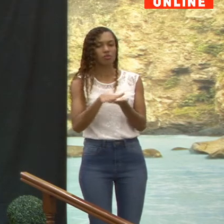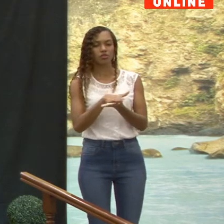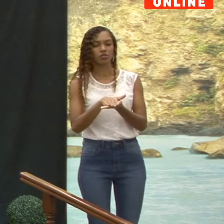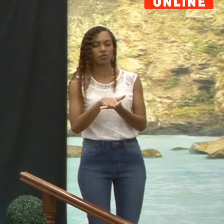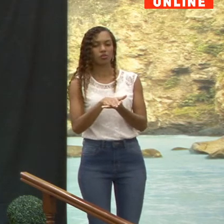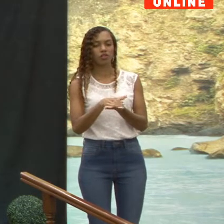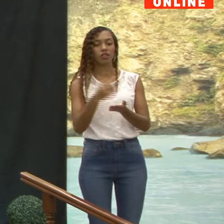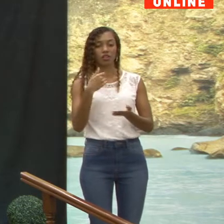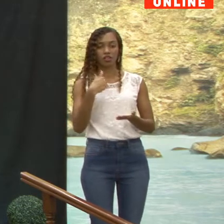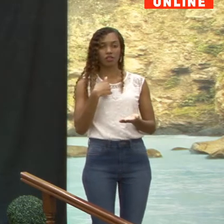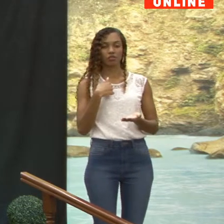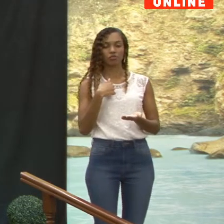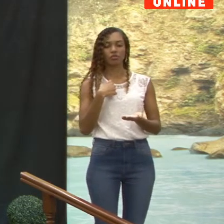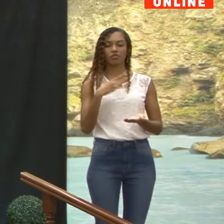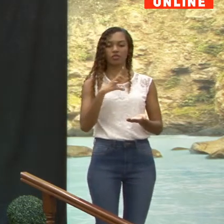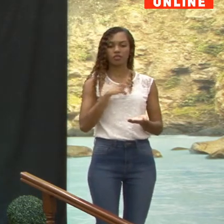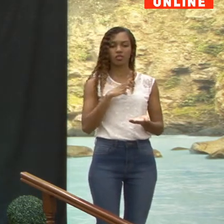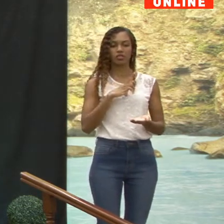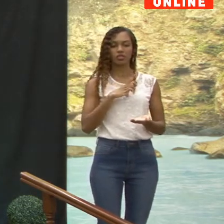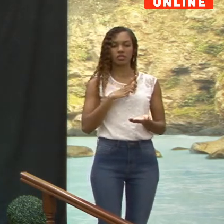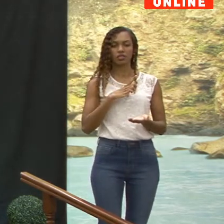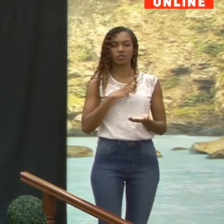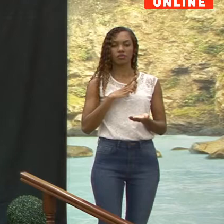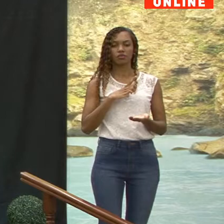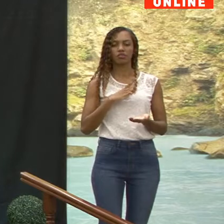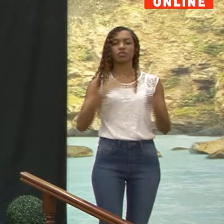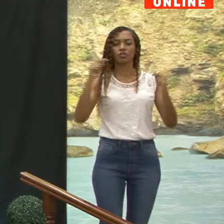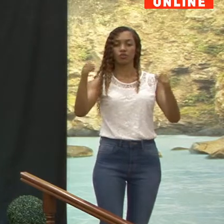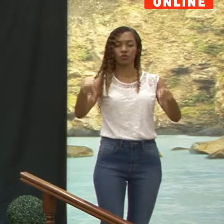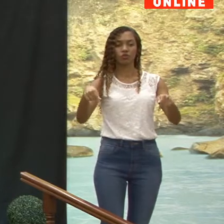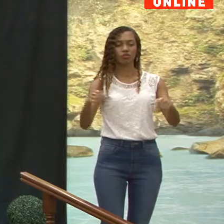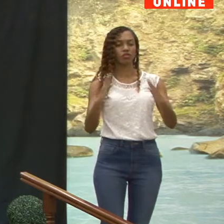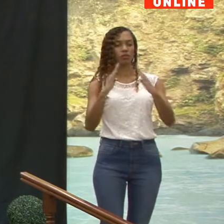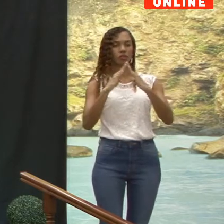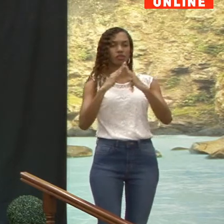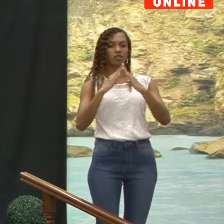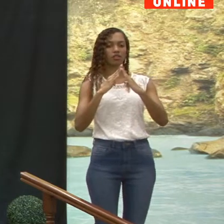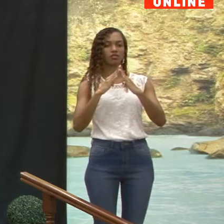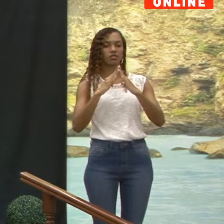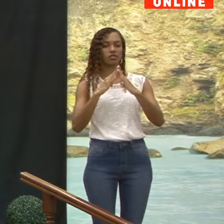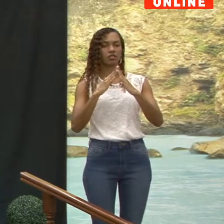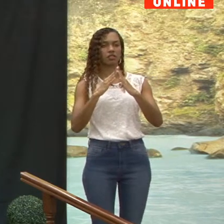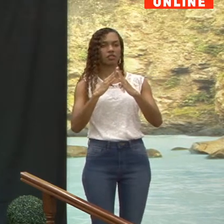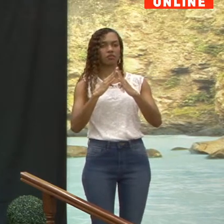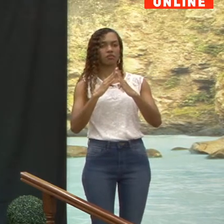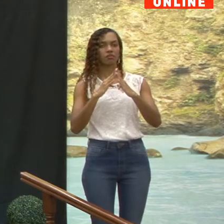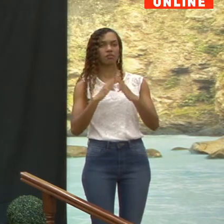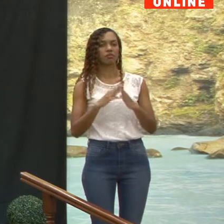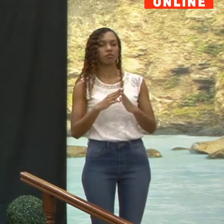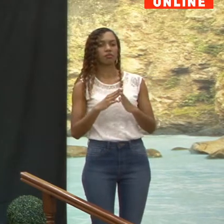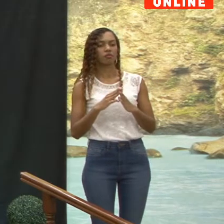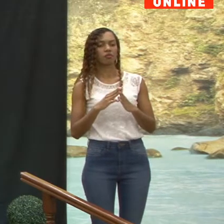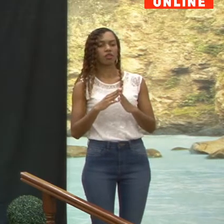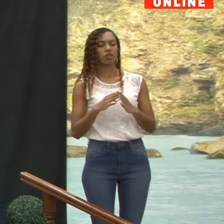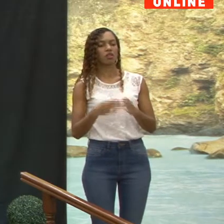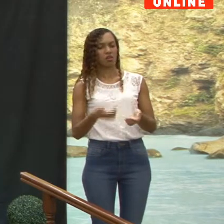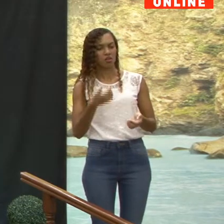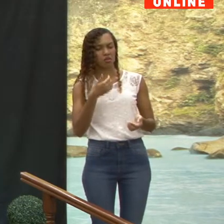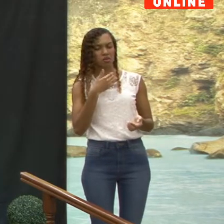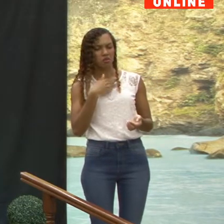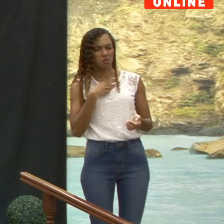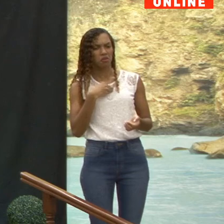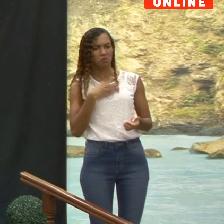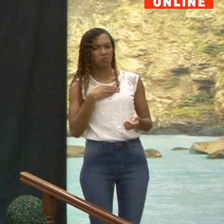voltar, mas eu fui tão mal criado, será que meu pai vai me aceitar de volta depois de todo o barulho